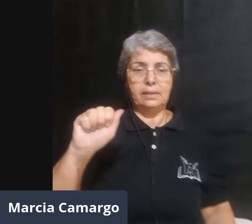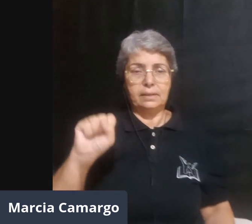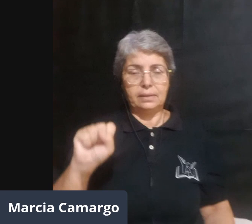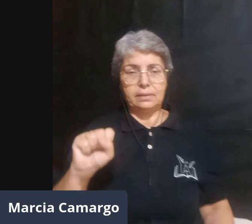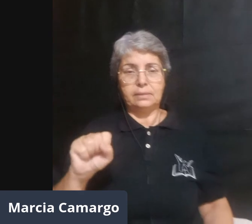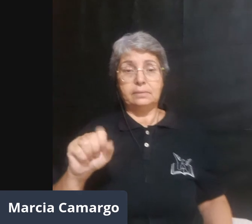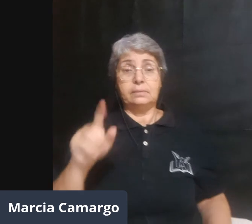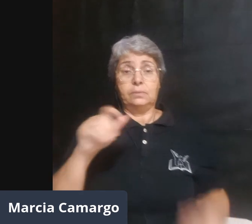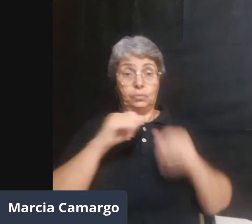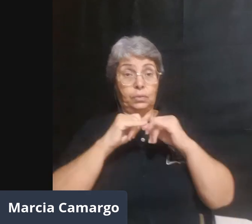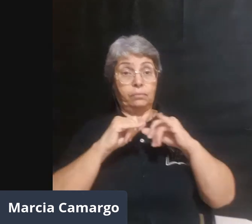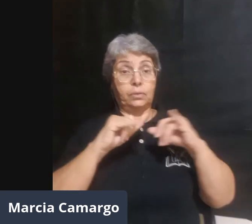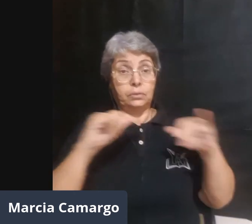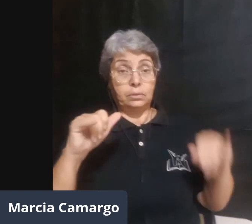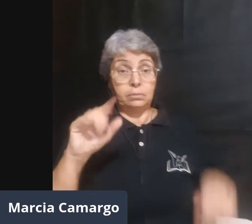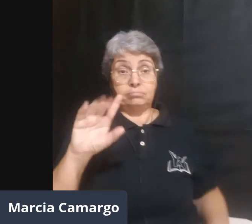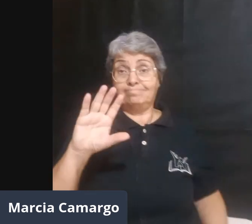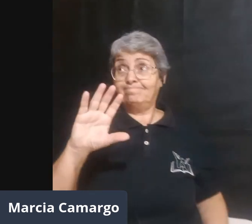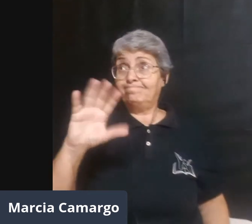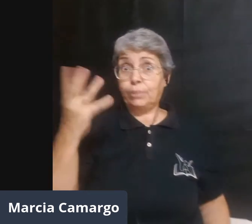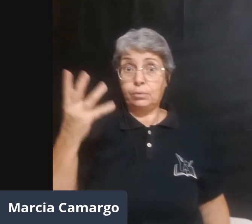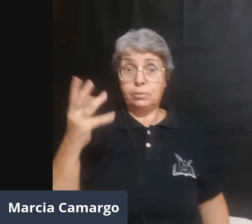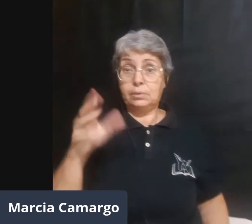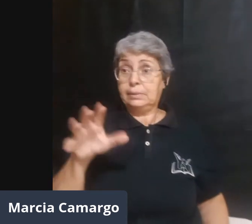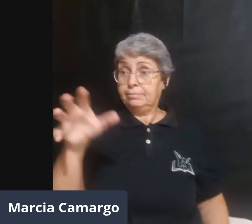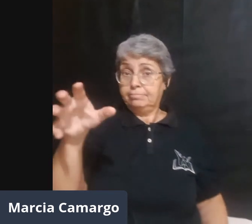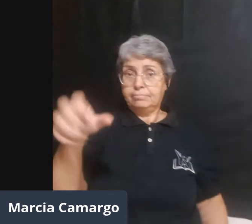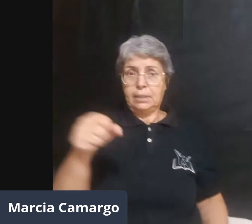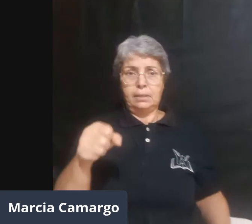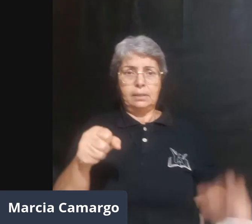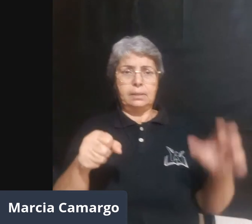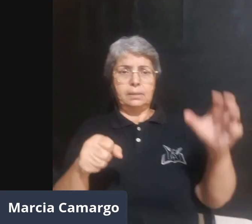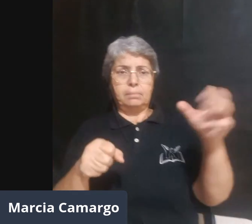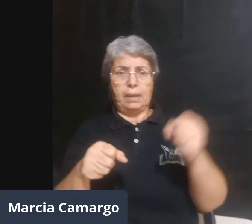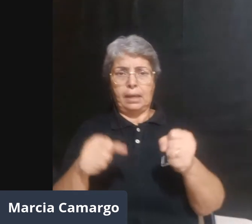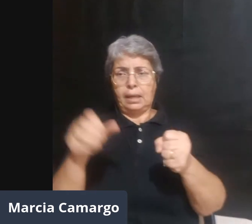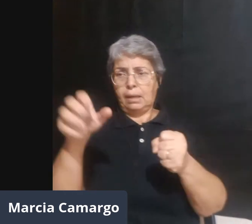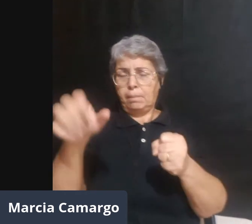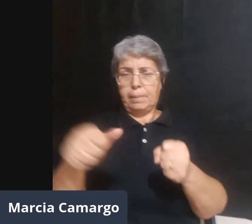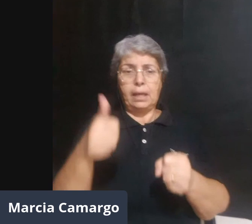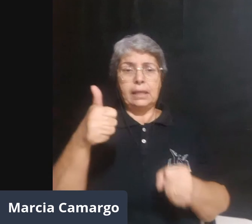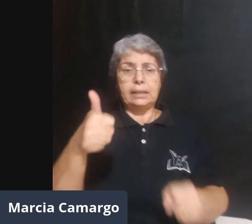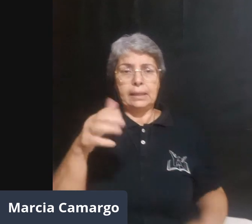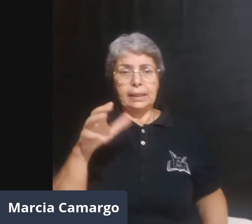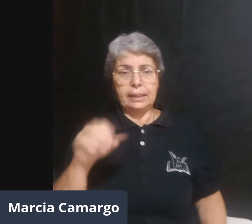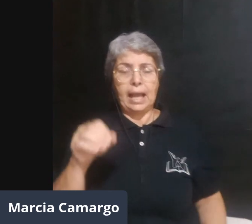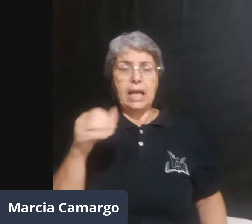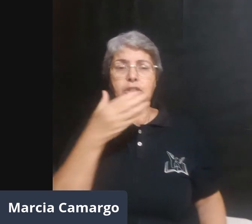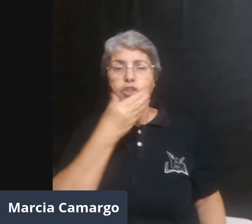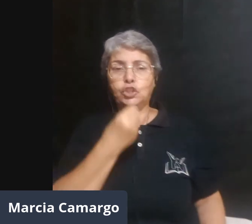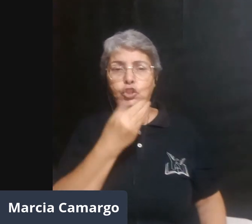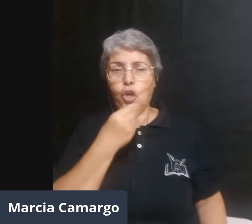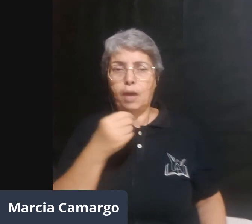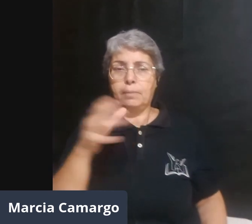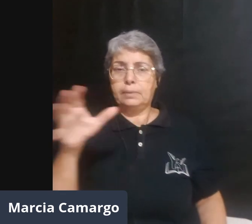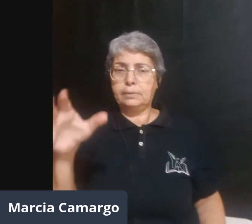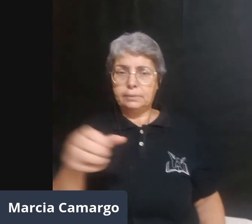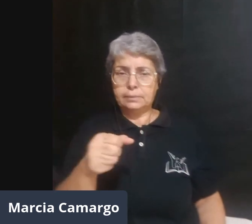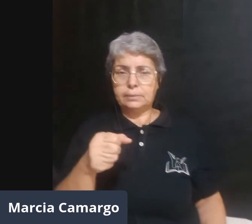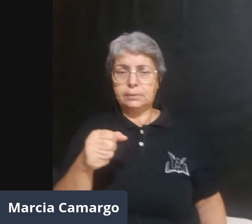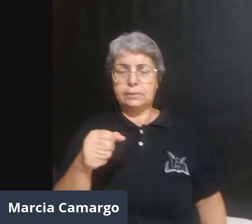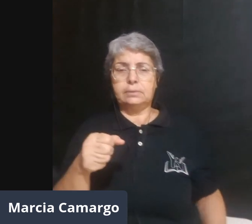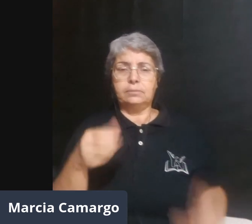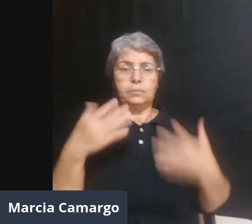dia sucederá que pegarão 10 homens de todas as línguas das nações. Pegarão sim na orla